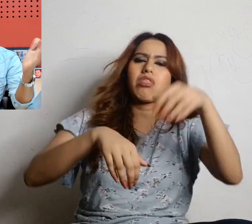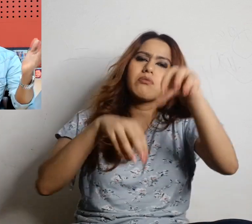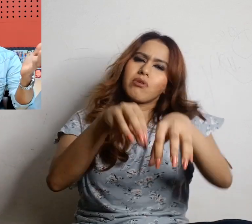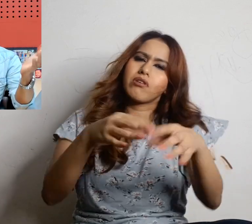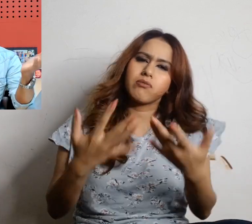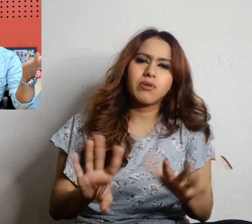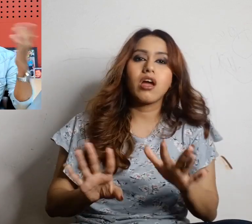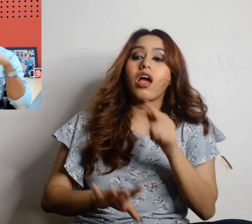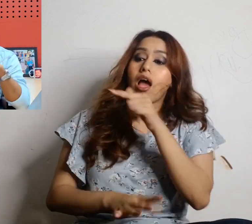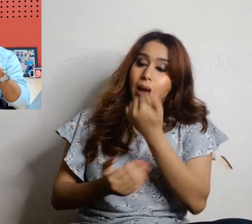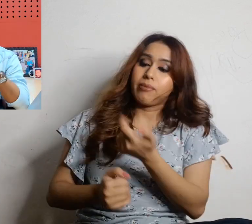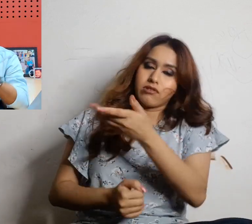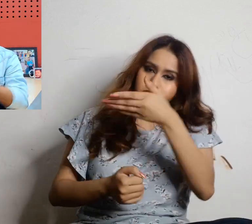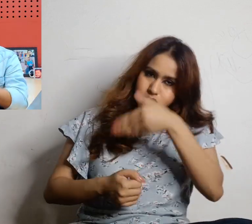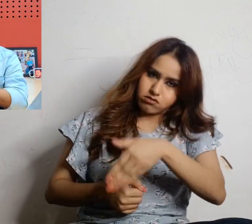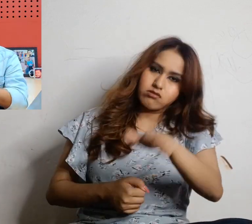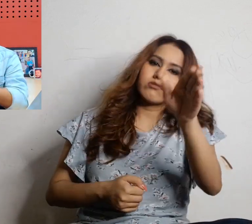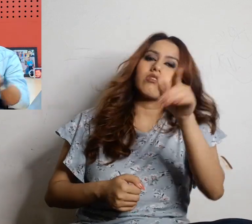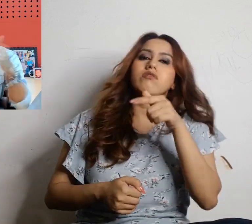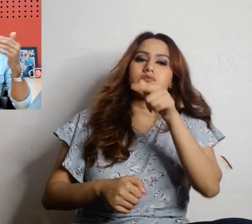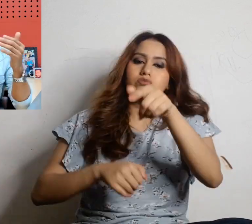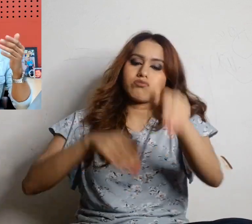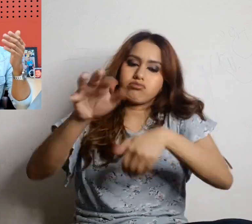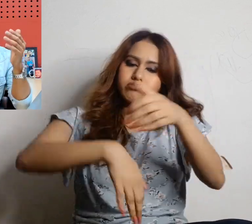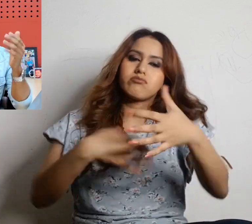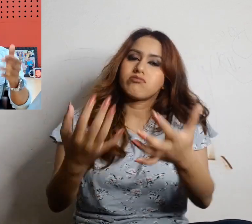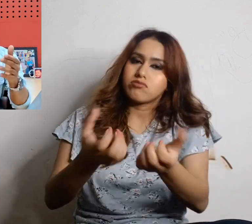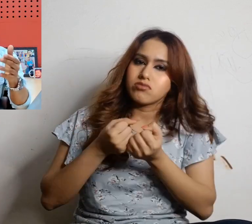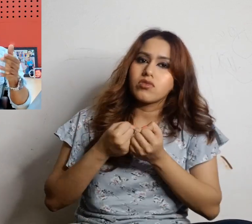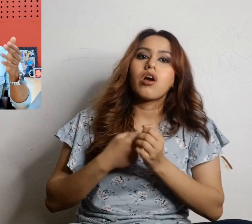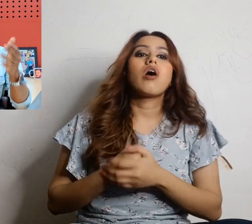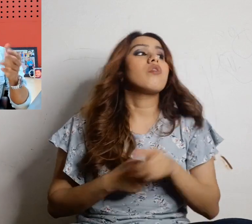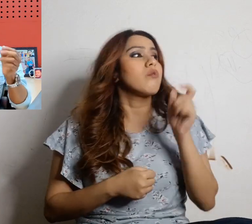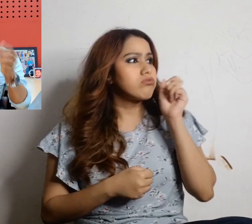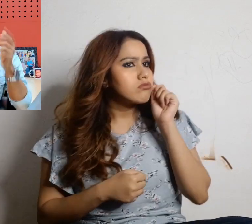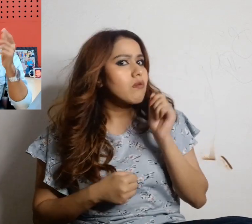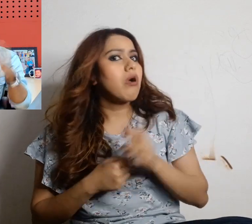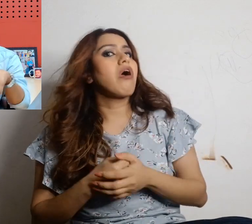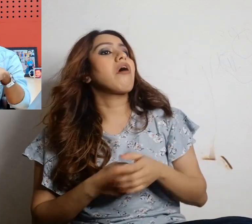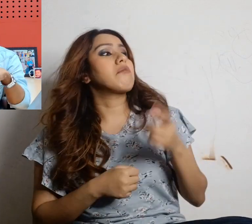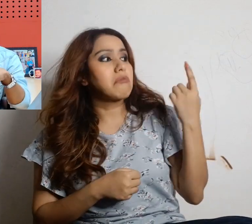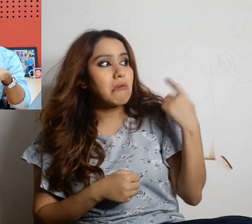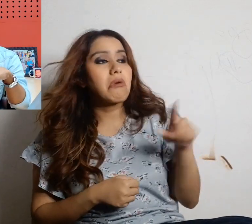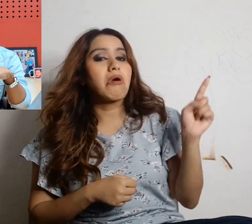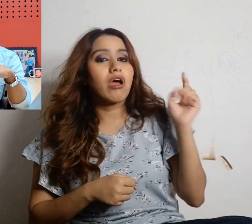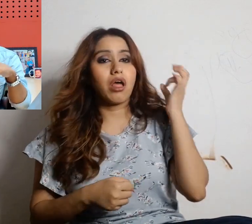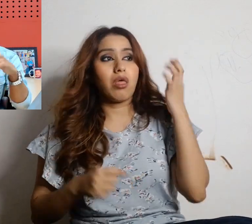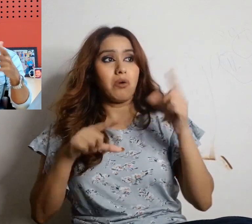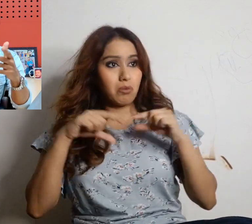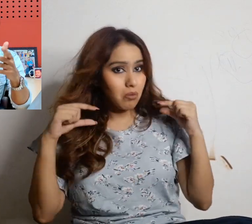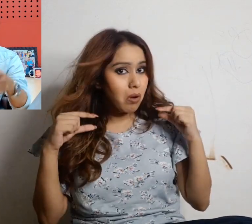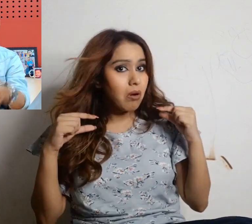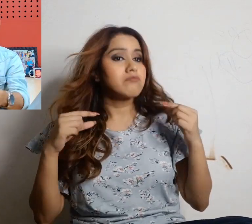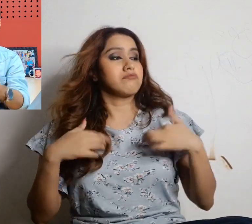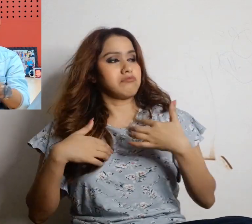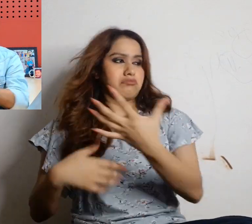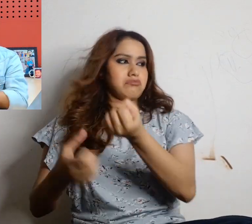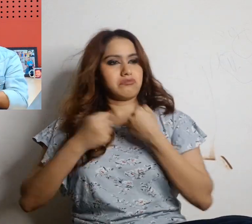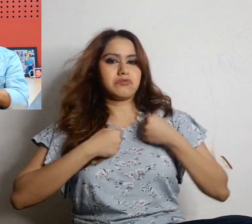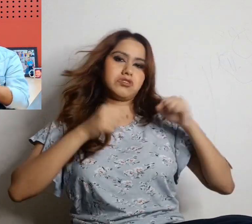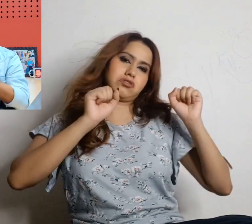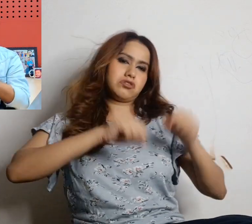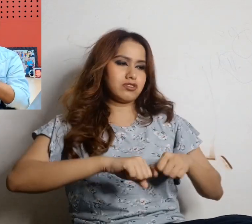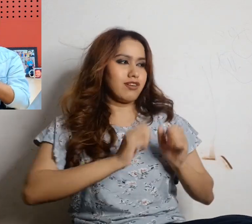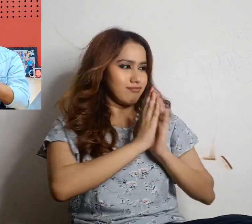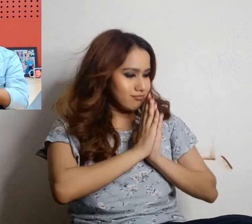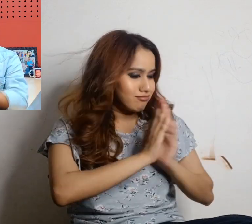सारी बात उसको बता दी, लेकर के आ जाओ। लड़के को जिंदगी में पहली बार लगा कि पिताजी ने काम की बात करी है और पहली बार उसने पिताजी के पैर छू